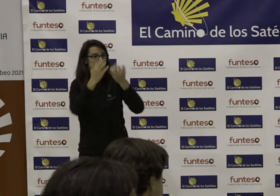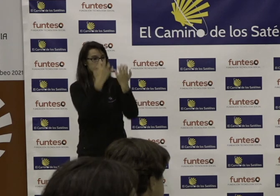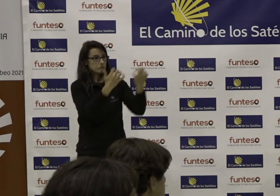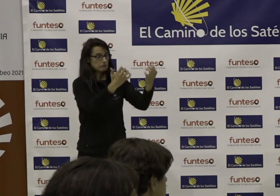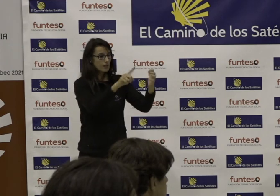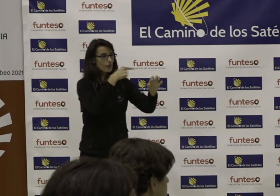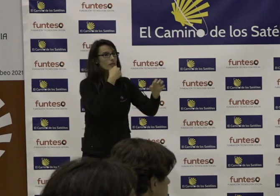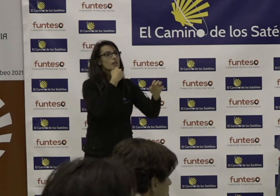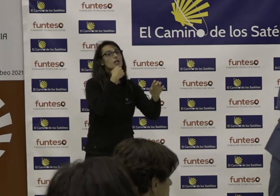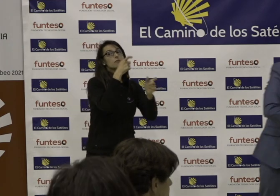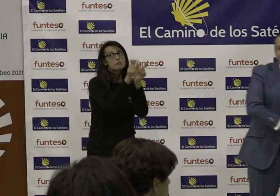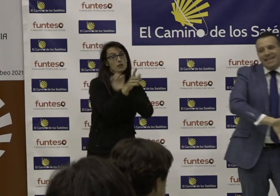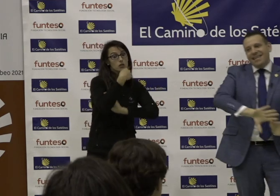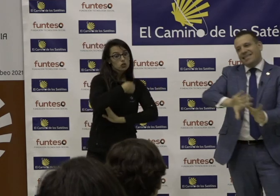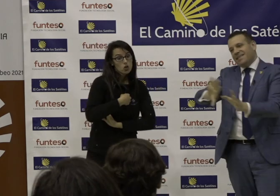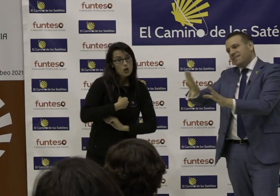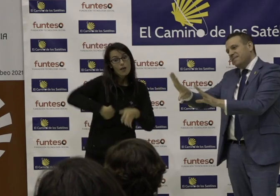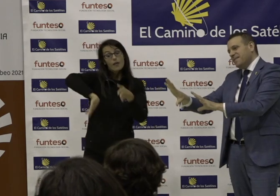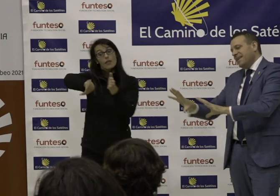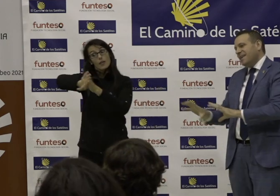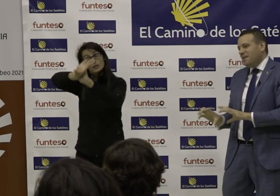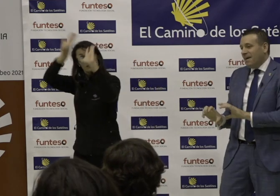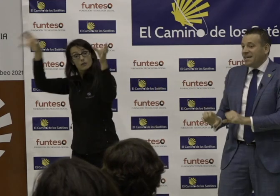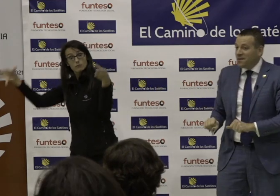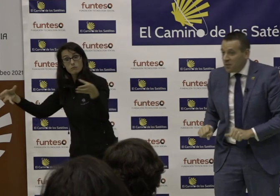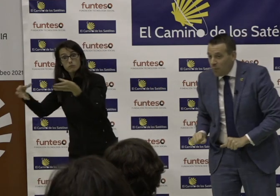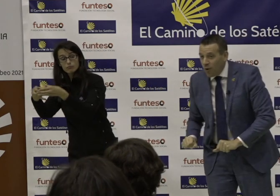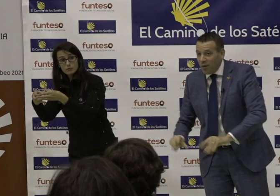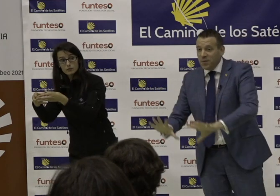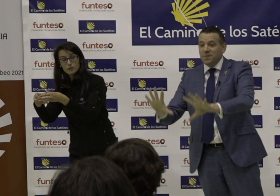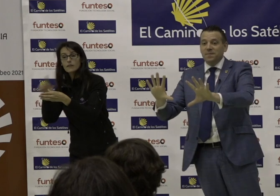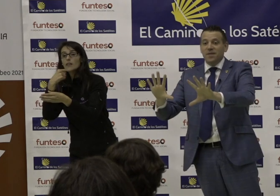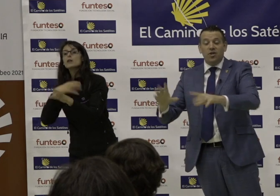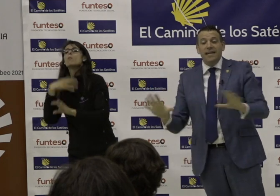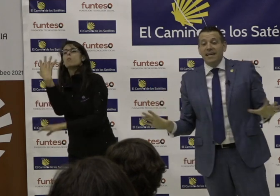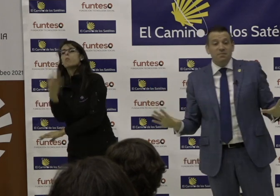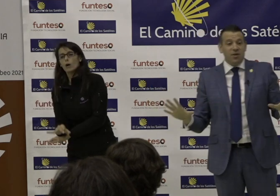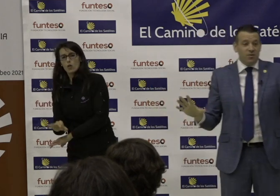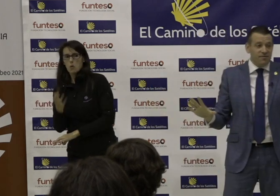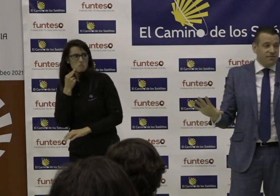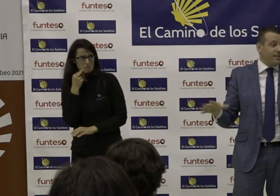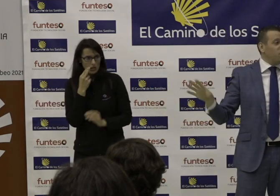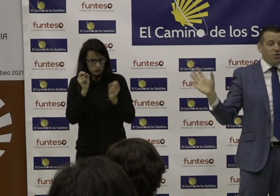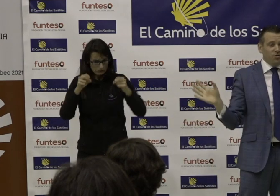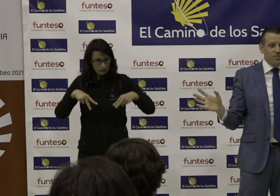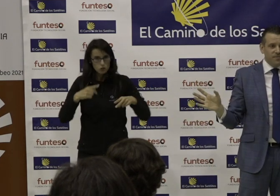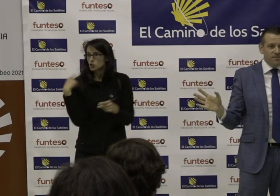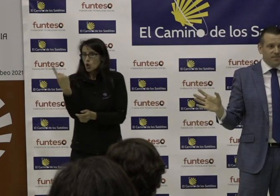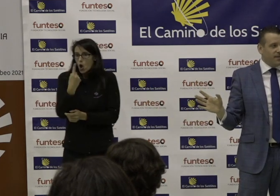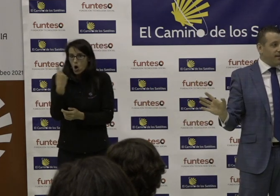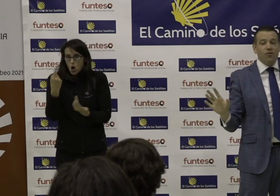yo. Y la parte de la derecha vais a decir puedo. No tengáis miedo, estamos